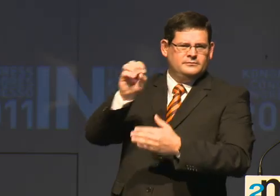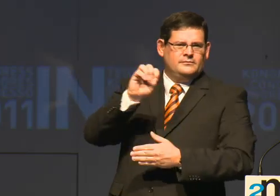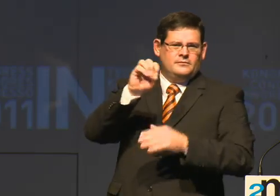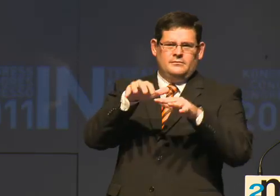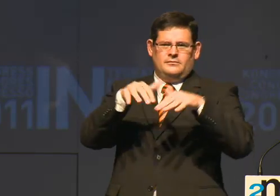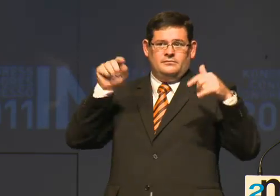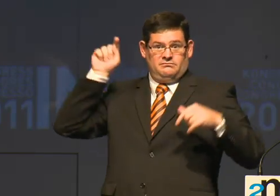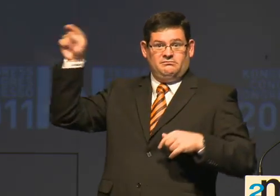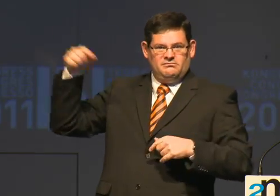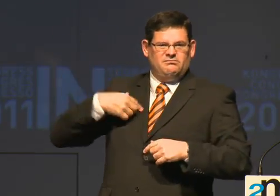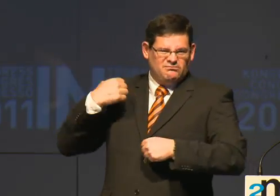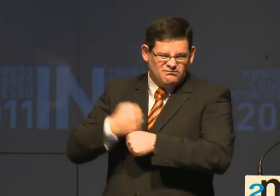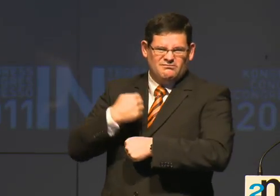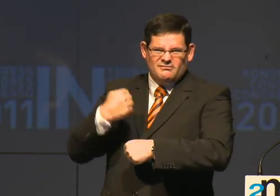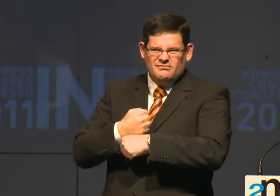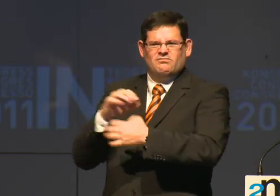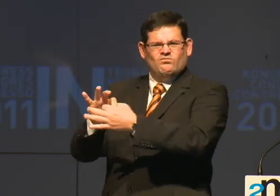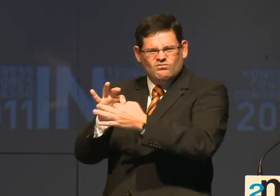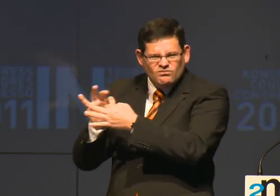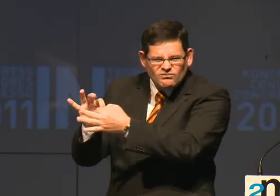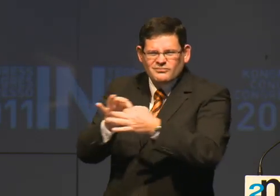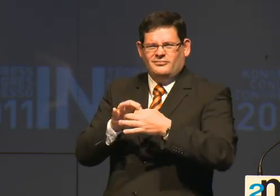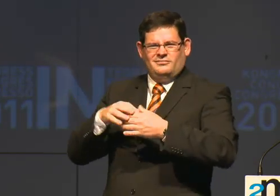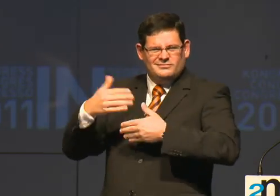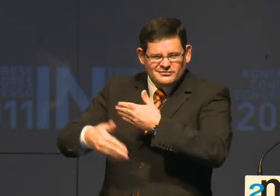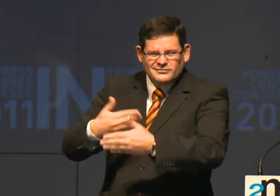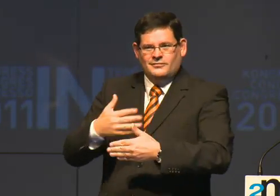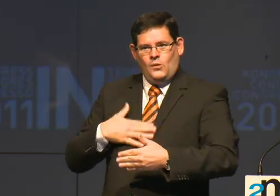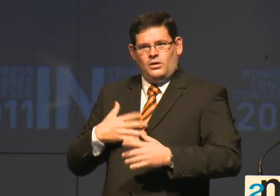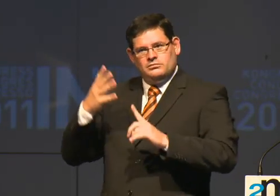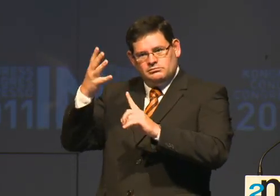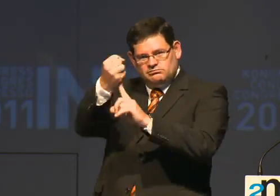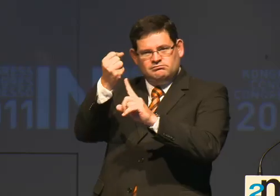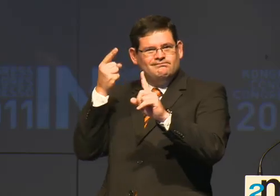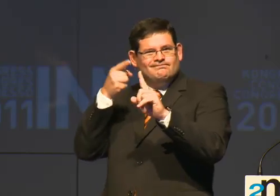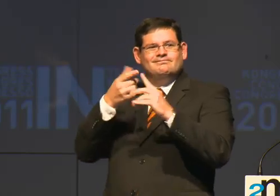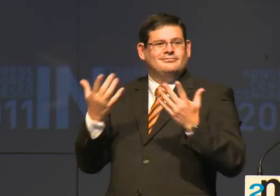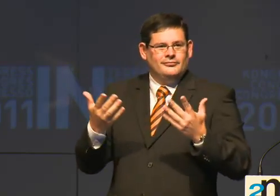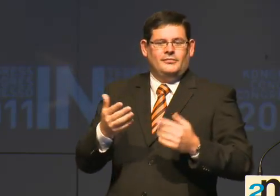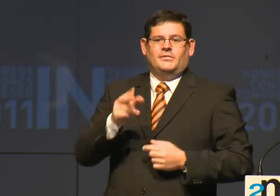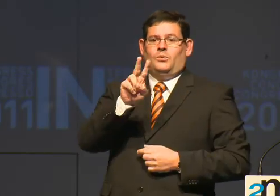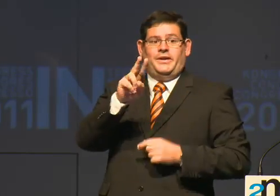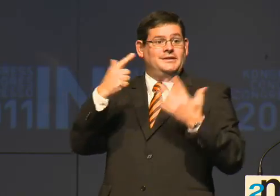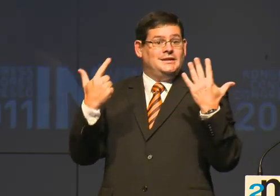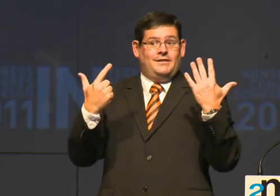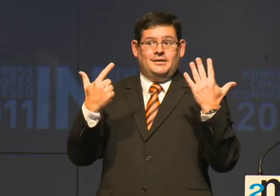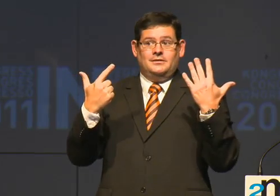Europe qui, depuis de nombreuses années, dans les parlements européens, ont travaillé là autour, se sont battus